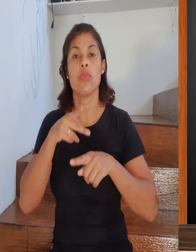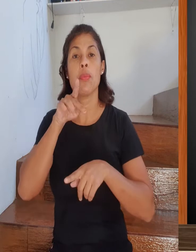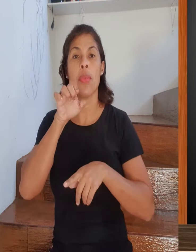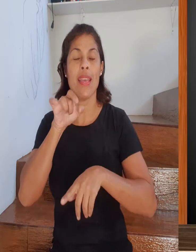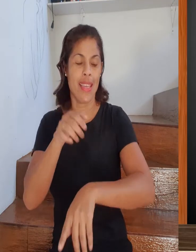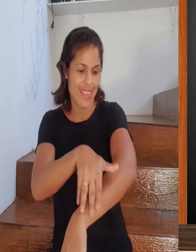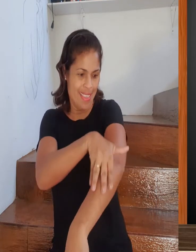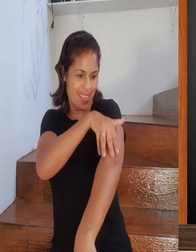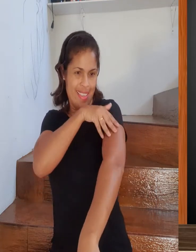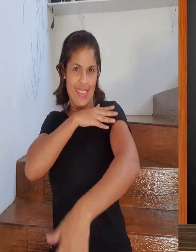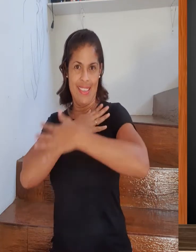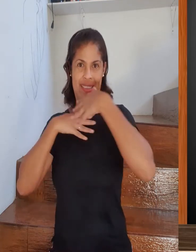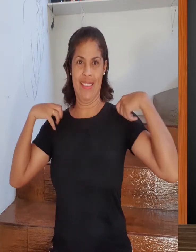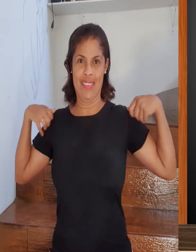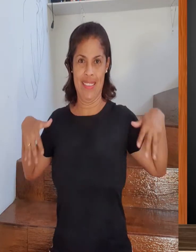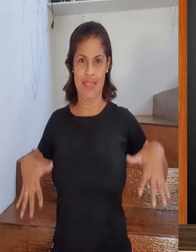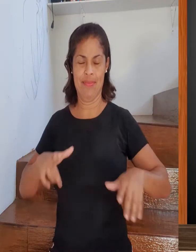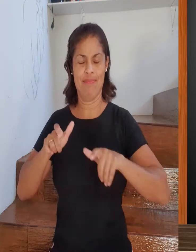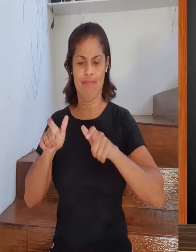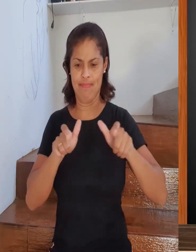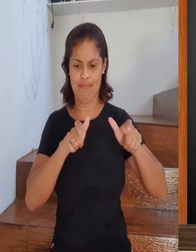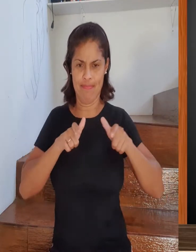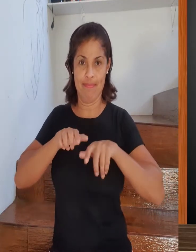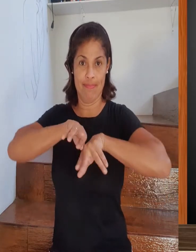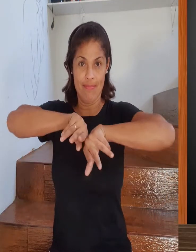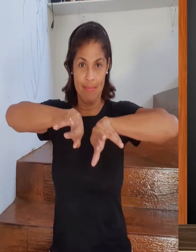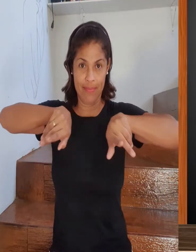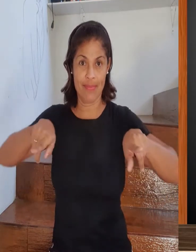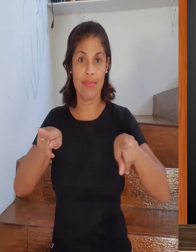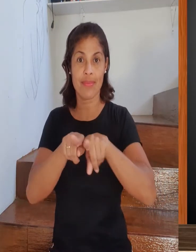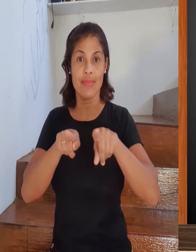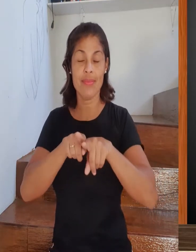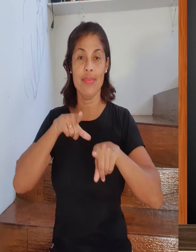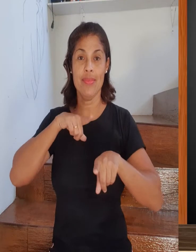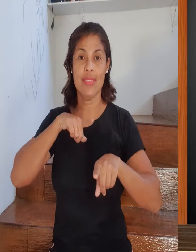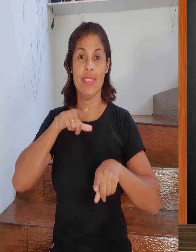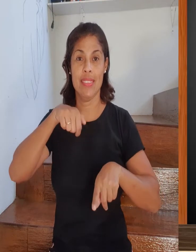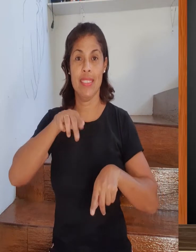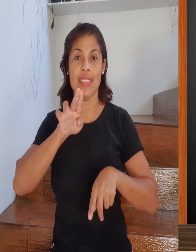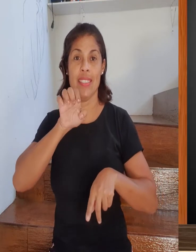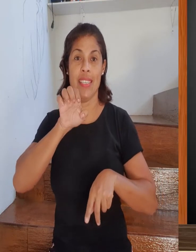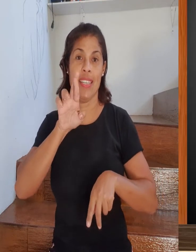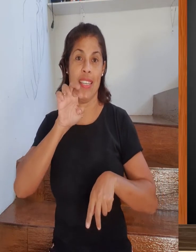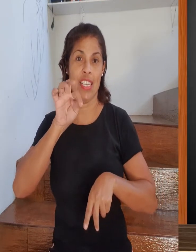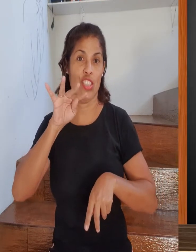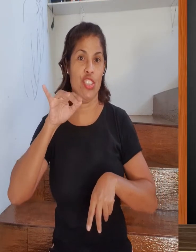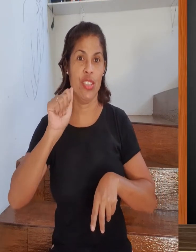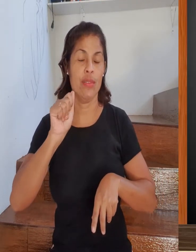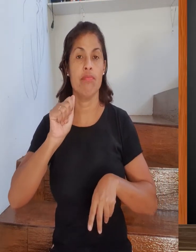Devido à pele ser um órgão formado por múltiplas camadas e ainda possuir um tecido